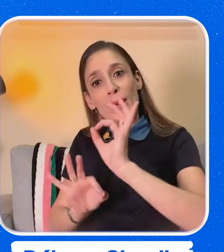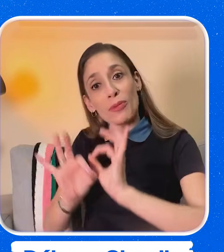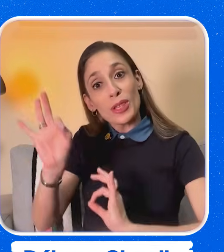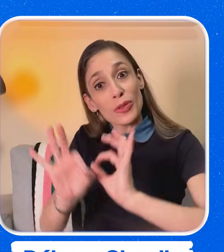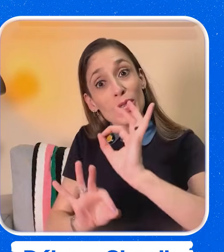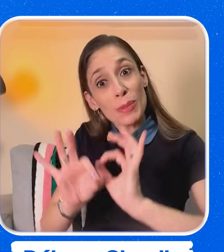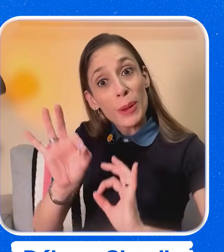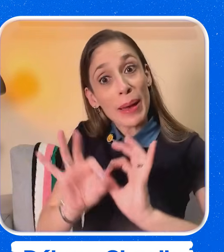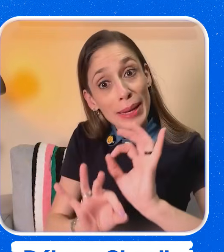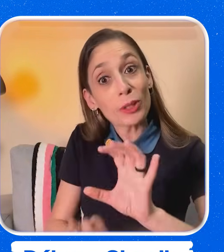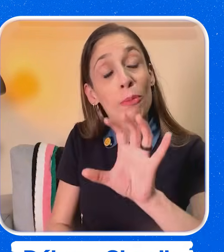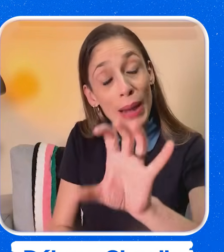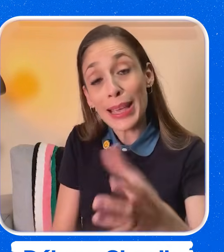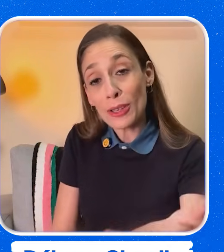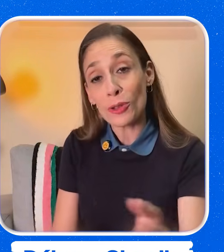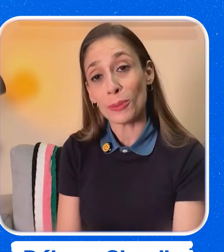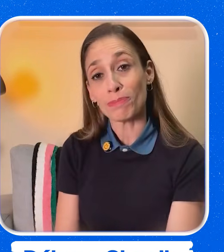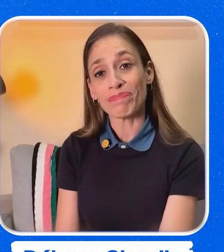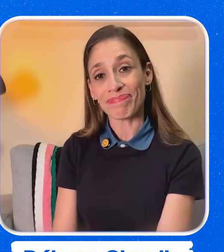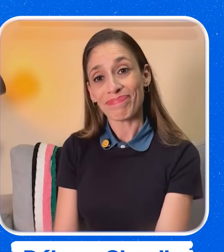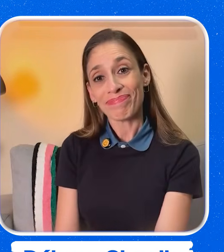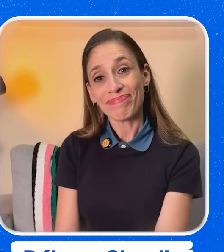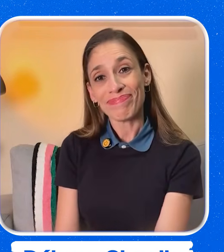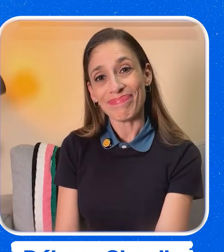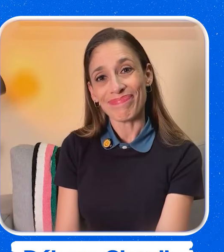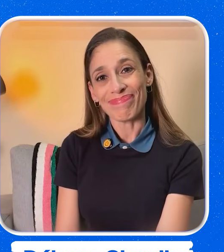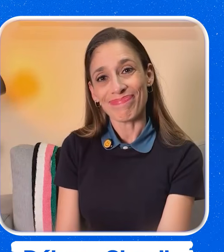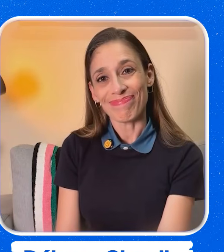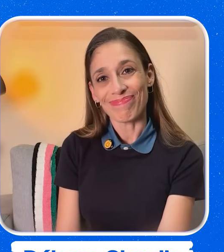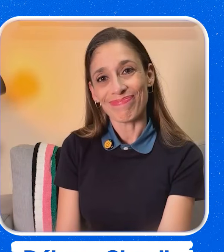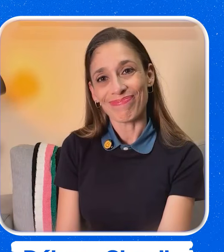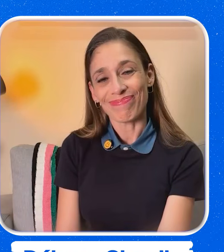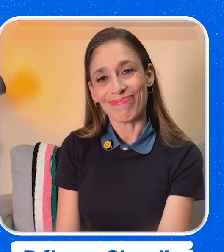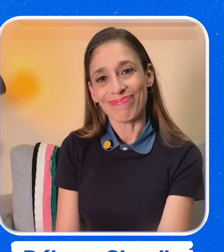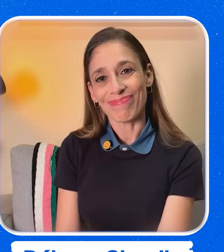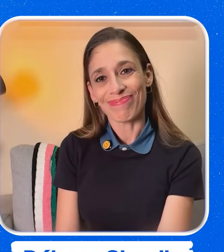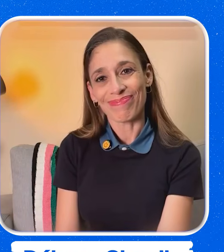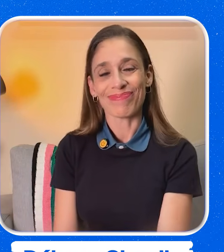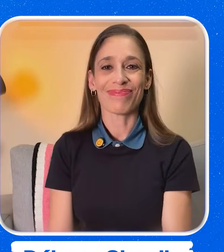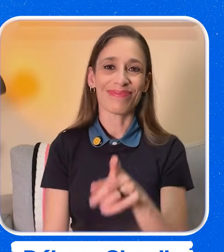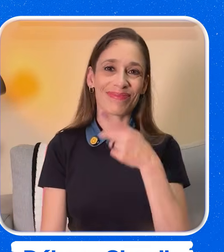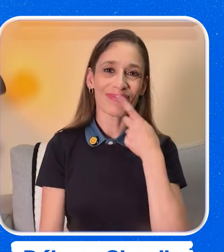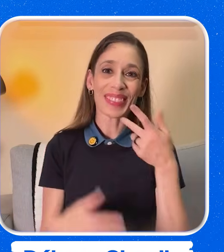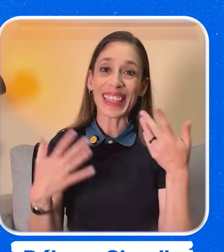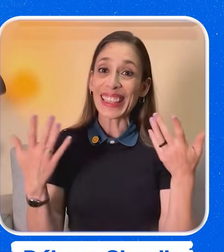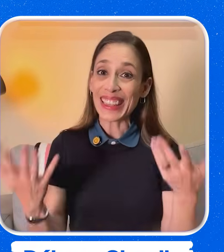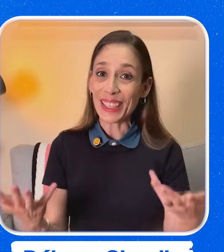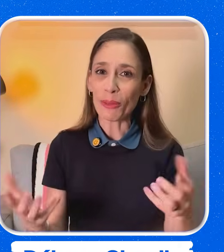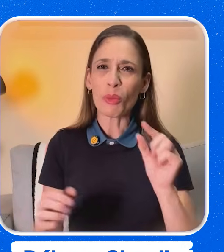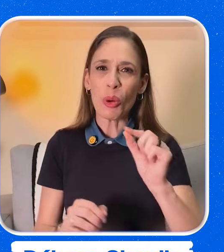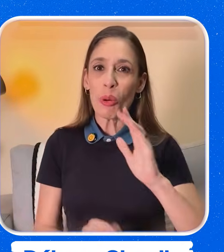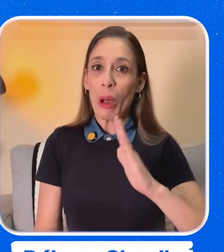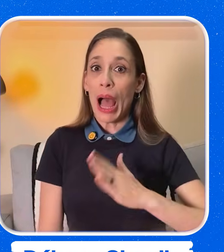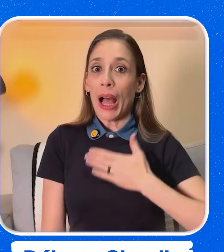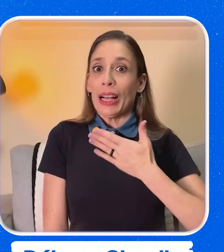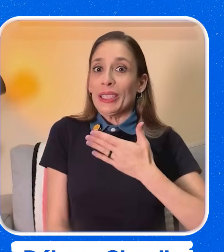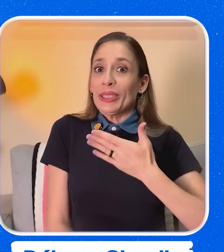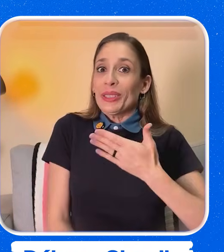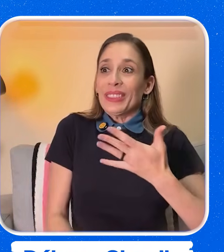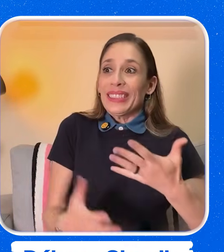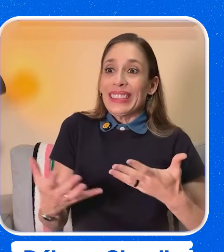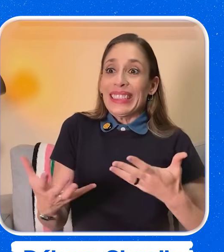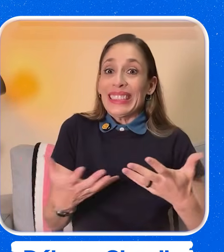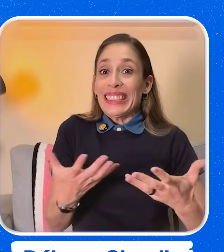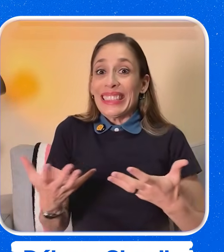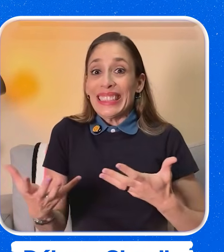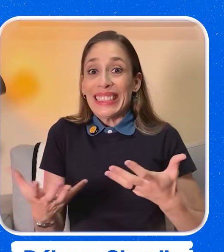longo desse tempo você foi se preparando para isso. sim. Assim, né? É meio assustador. É